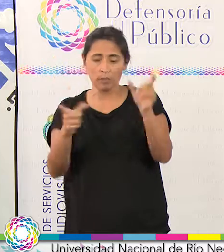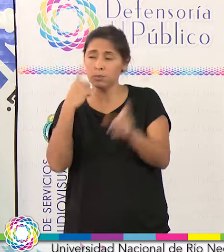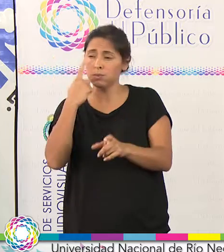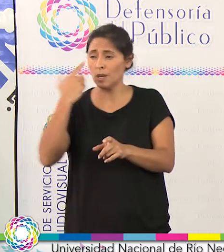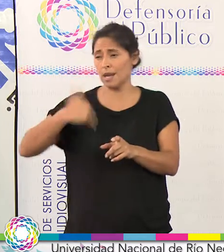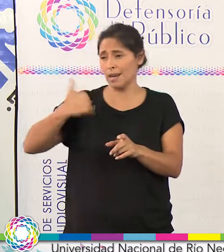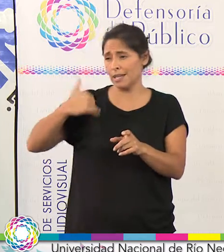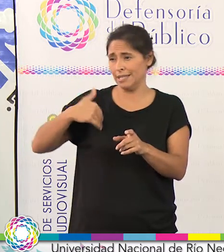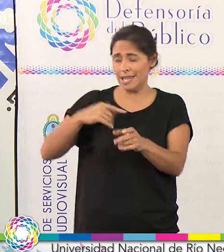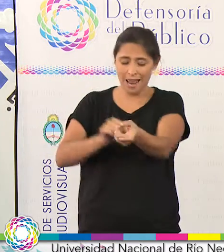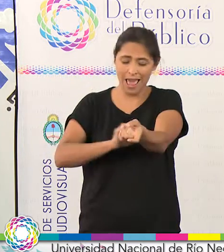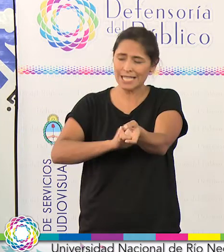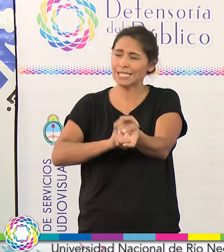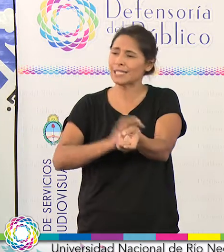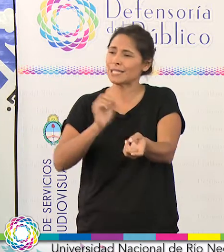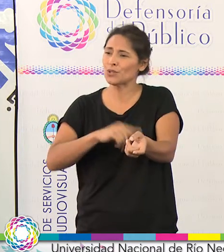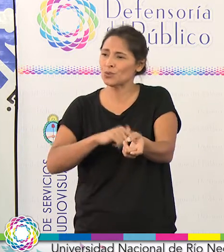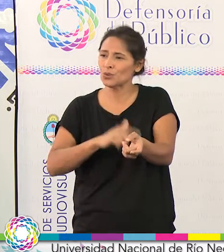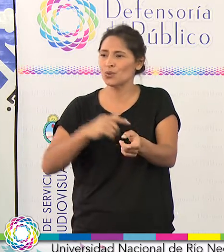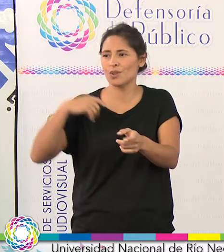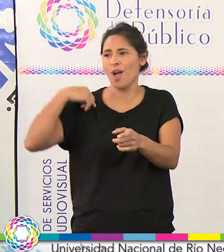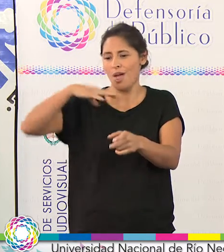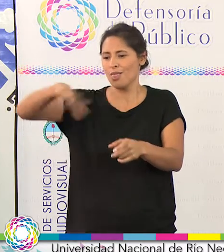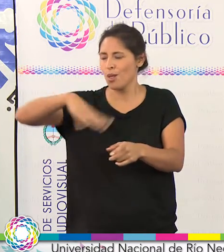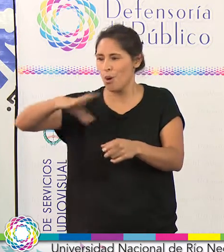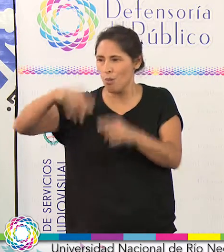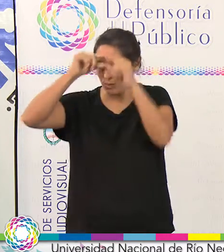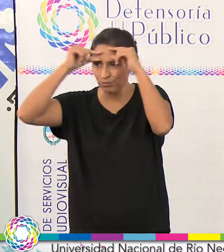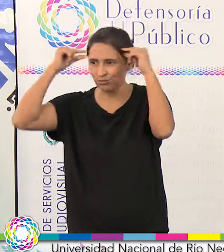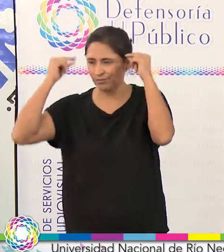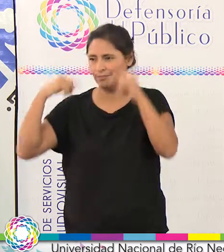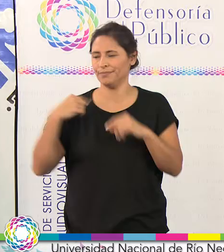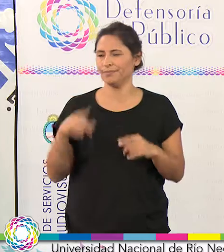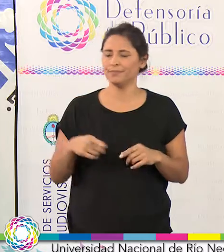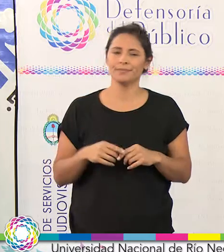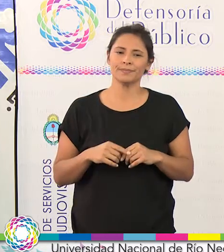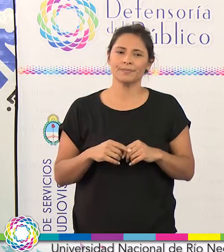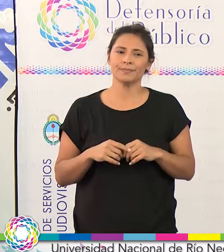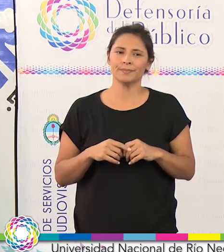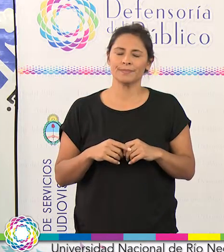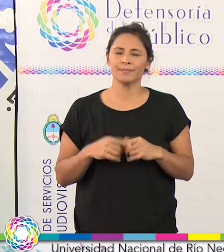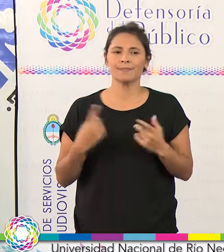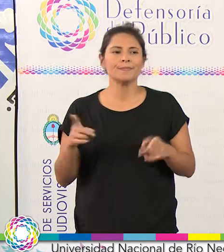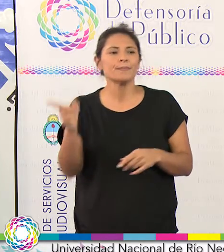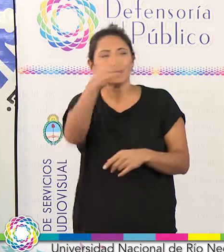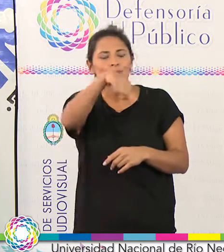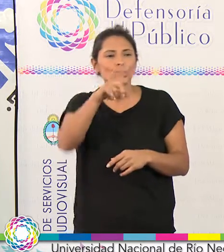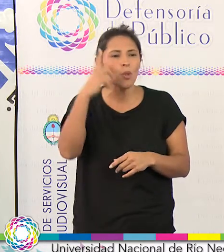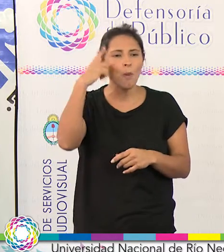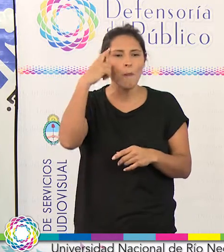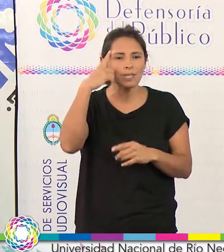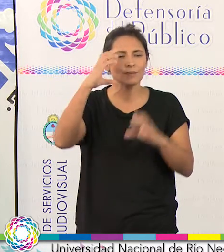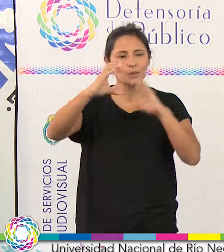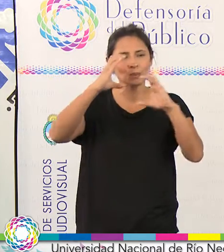más de la mitad de nuestra población tiene sangre de los pueblos originarios. Sin embargo, si pensamos la comunicación desde esa